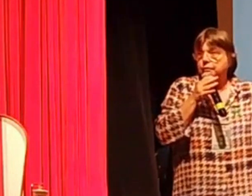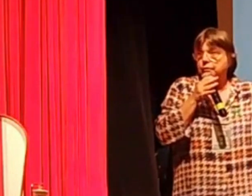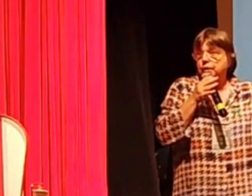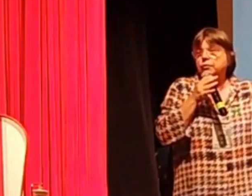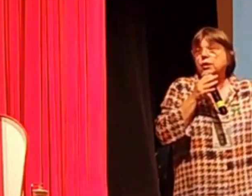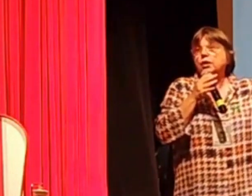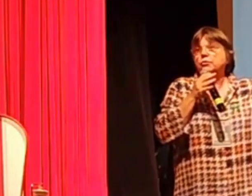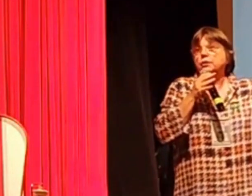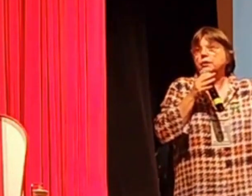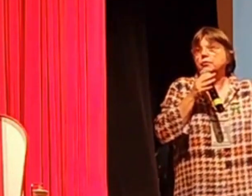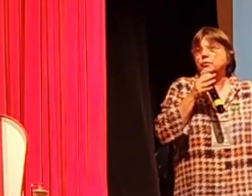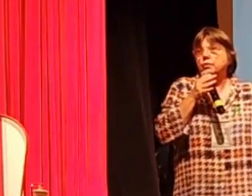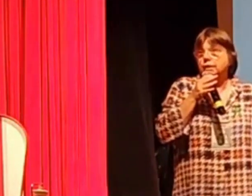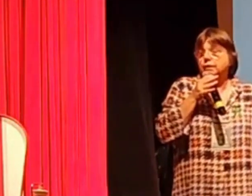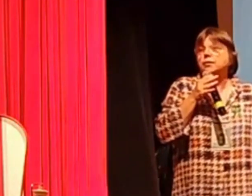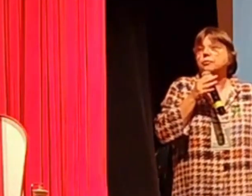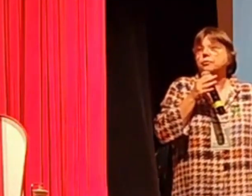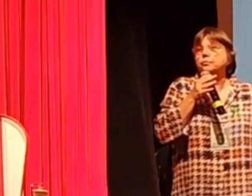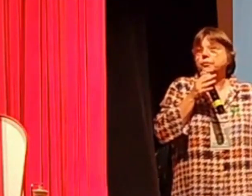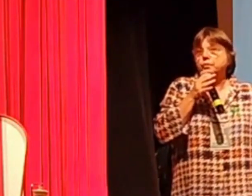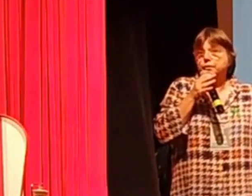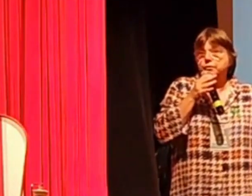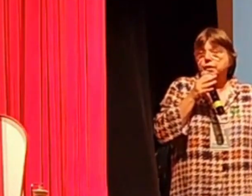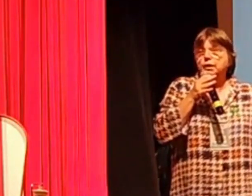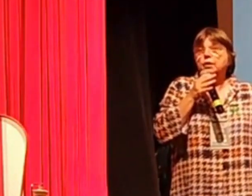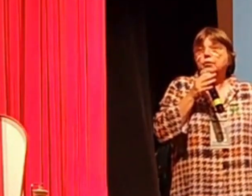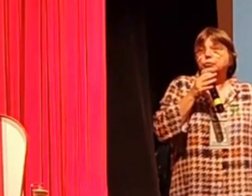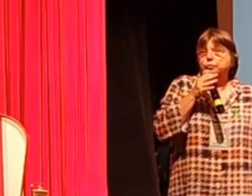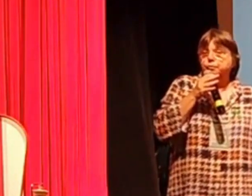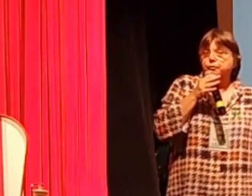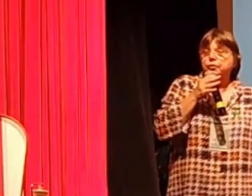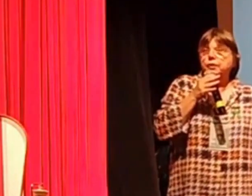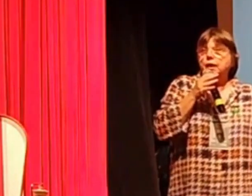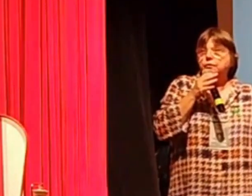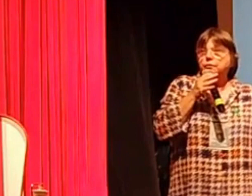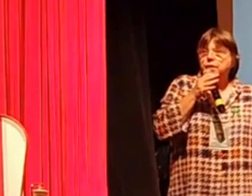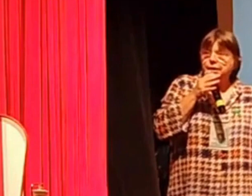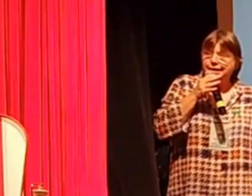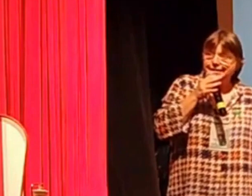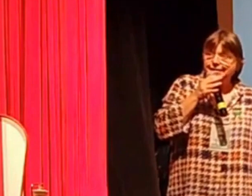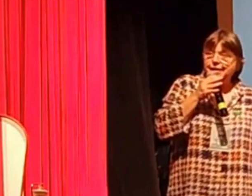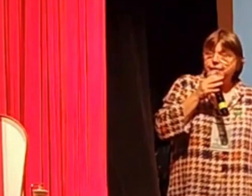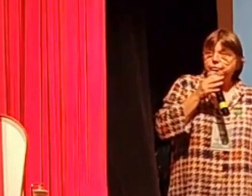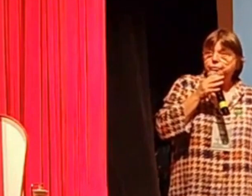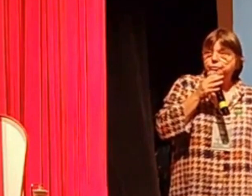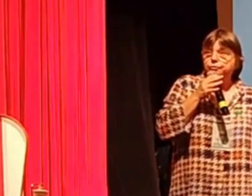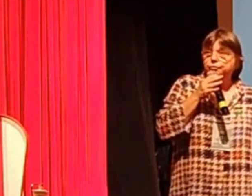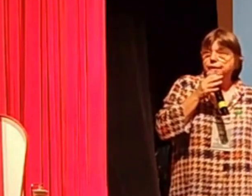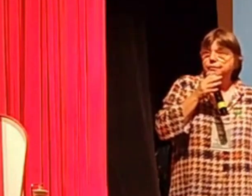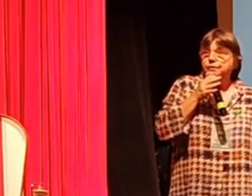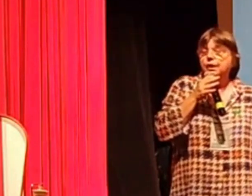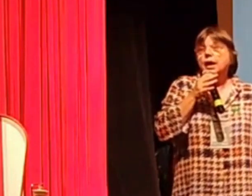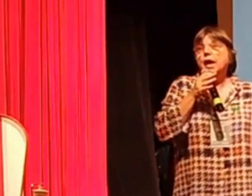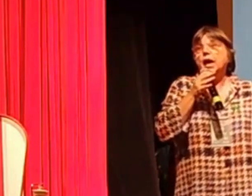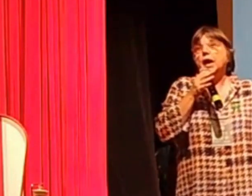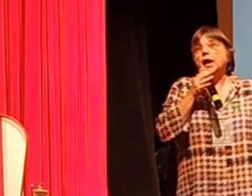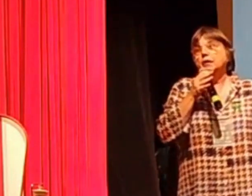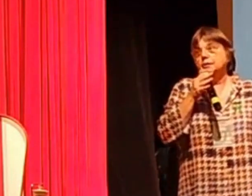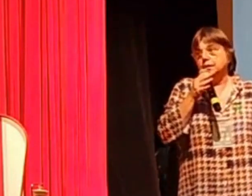necessário usar colete, no entanto, só 42% dos profissionais indicaram o uso de